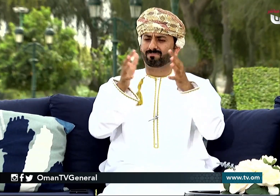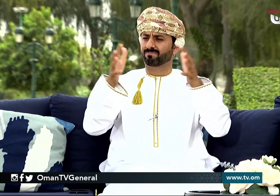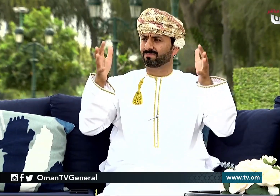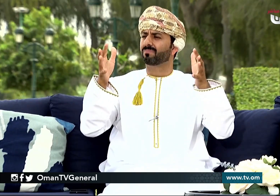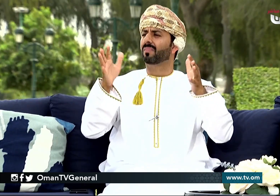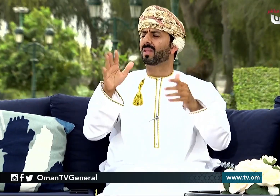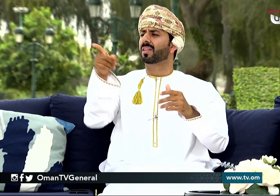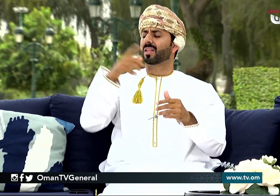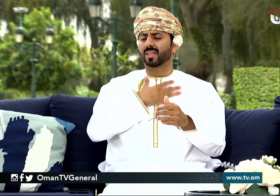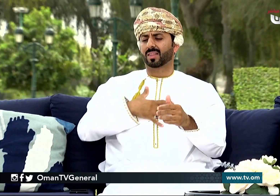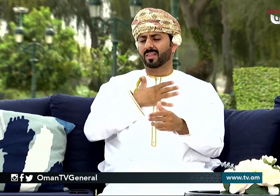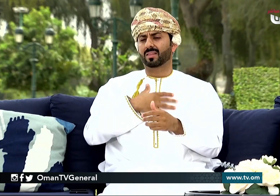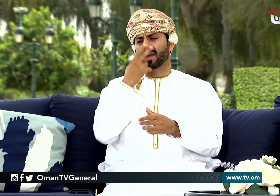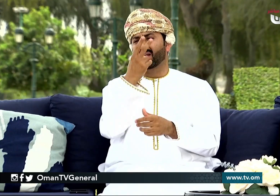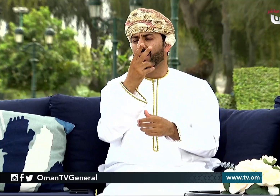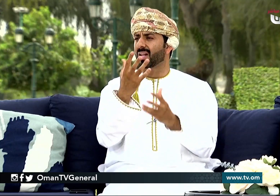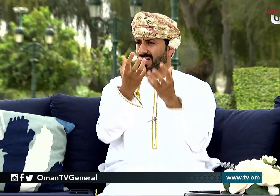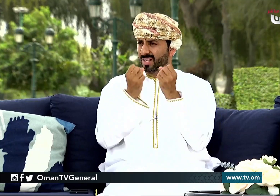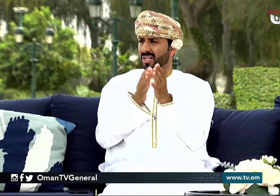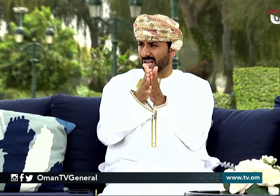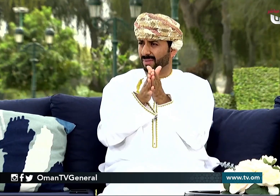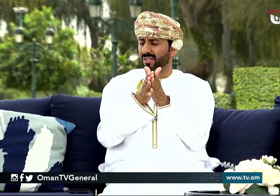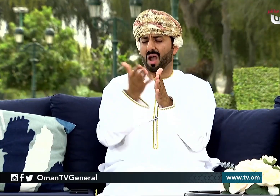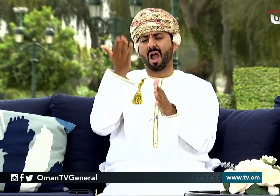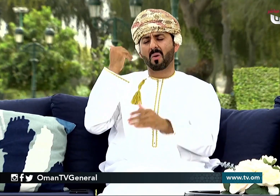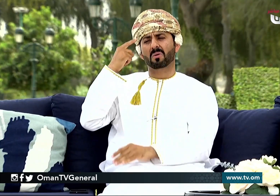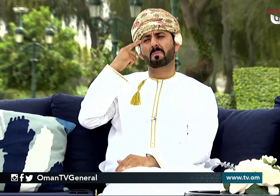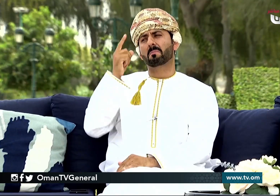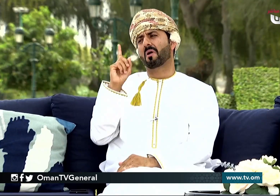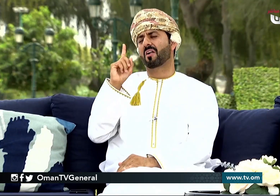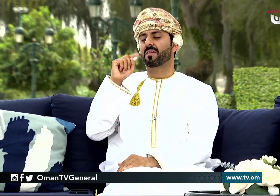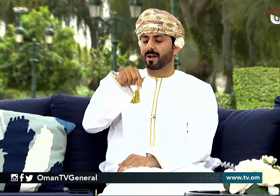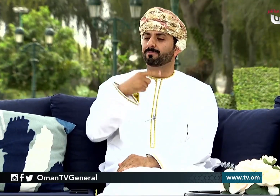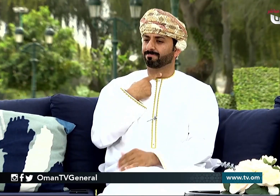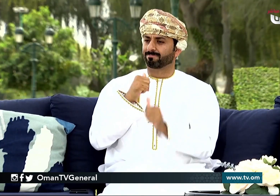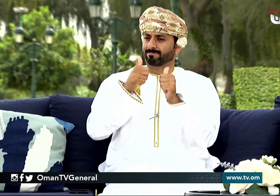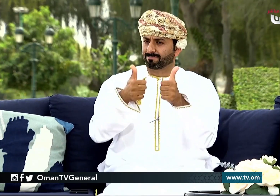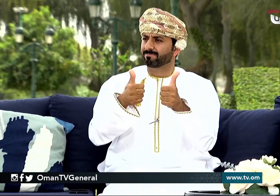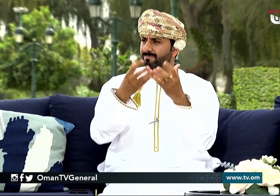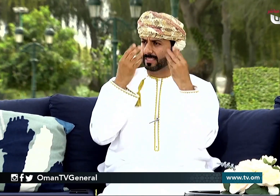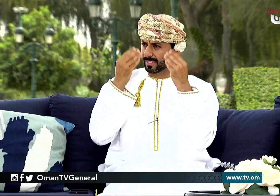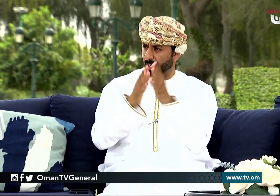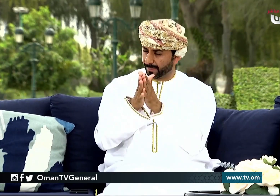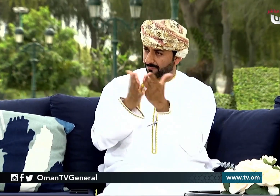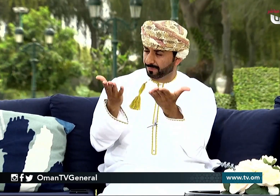2020-2040، أنه يكون أيضا الحماس وأيضا كبير جدا، أو أن تحقق أمالك وطموحاتك من